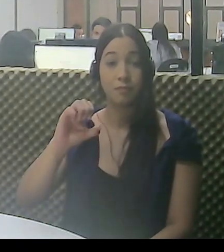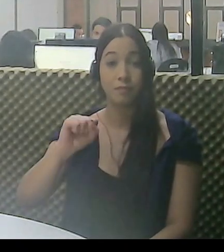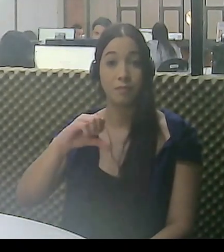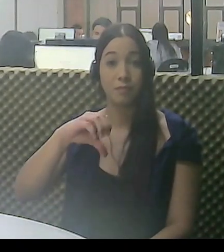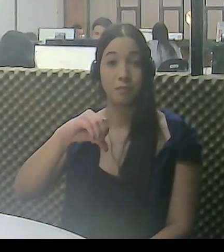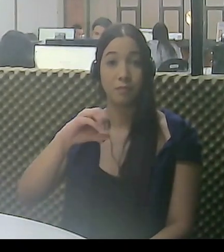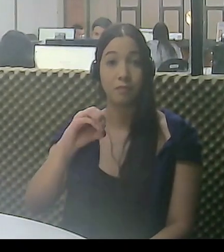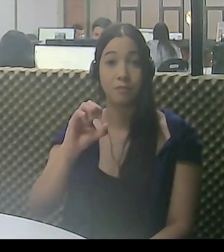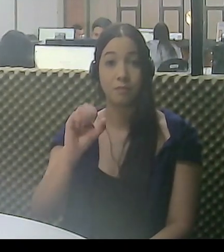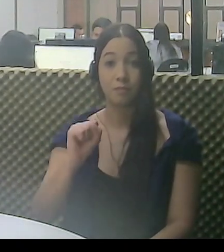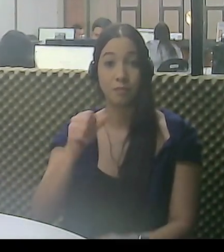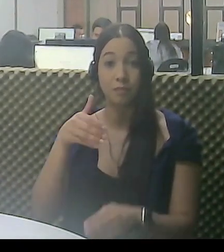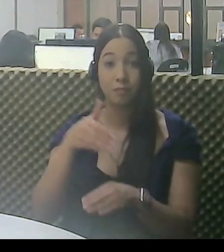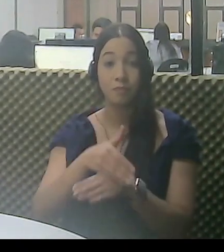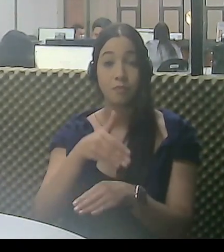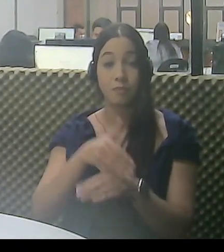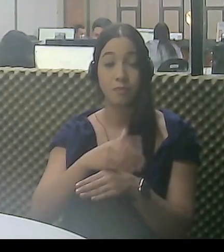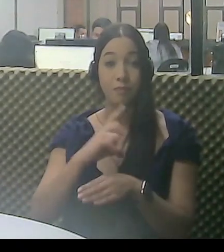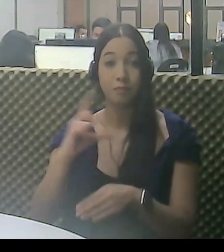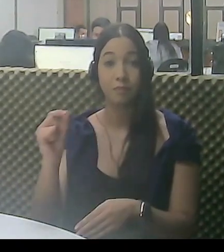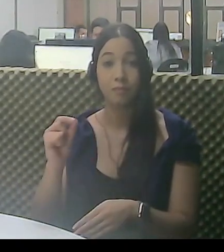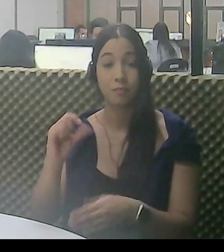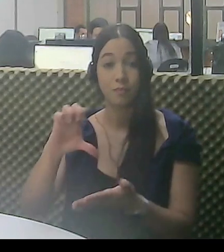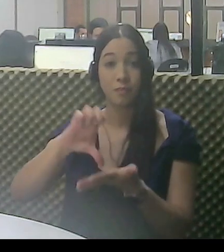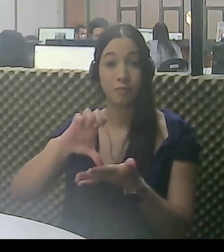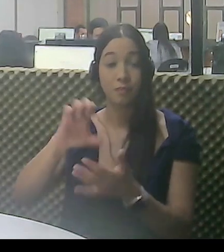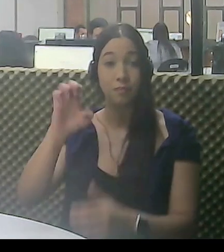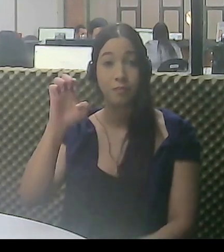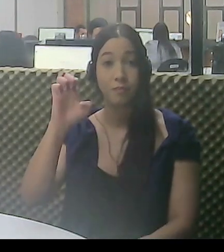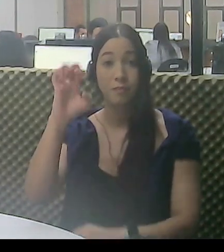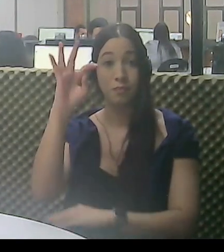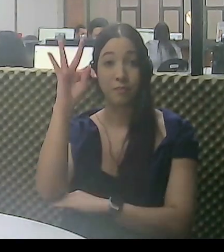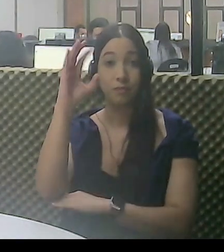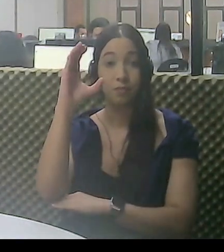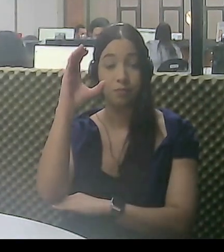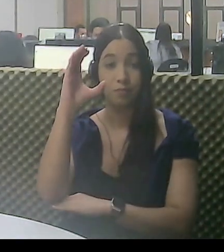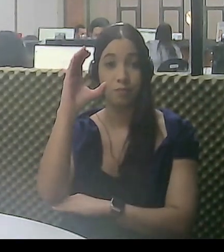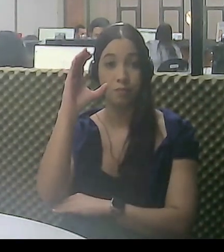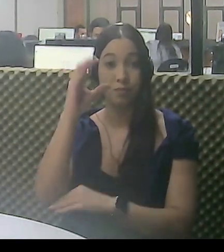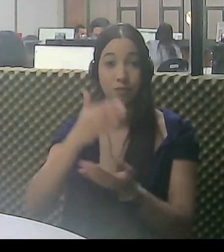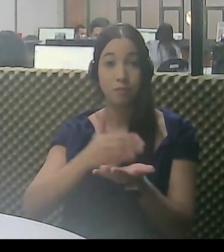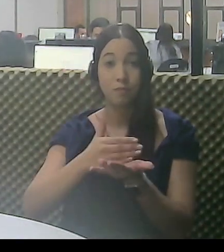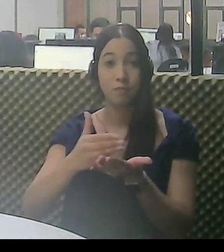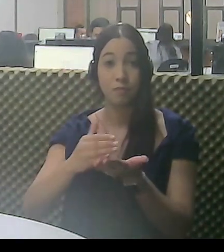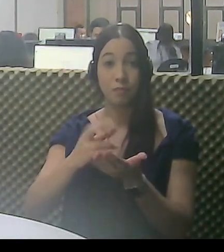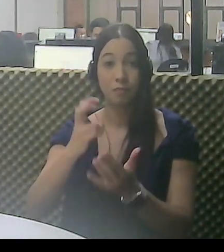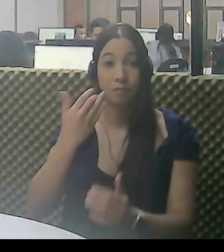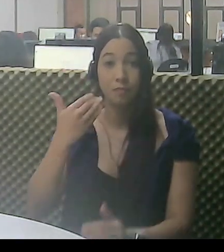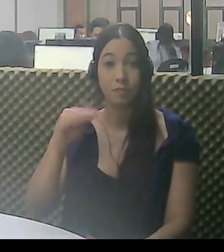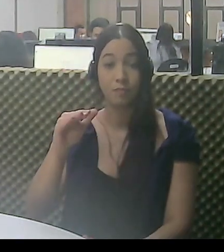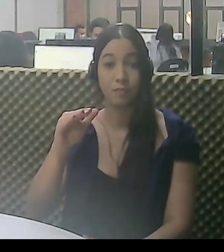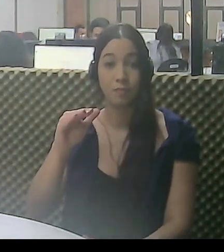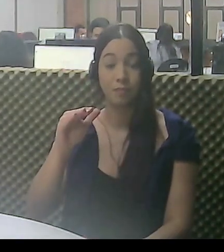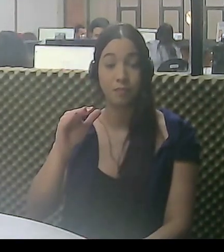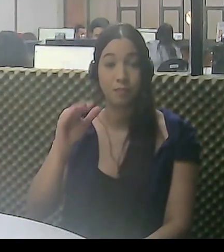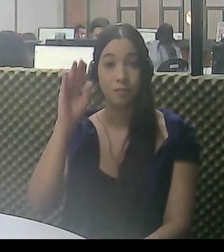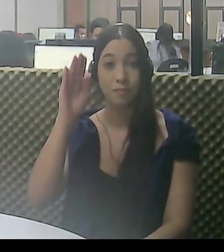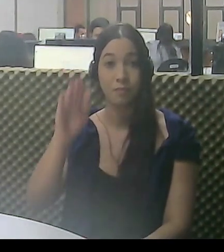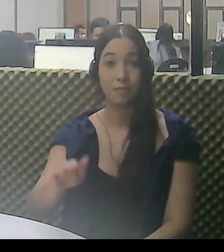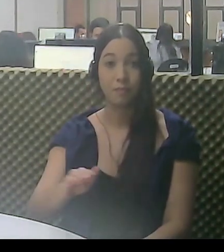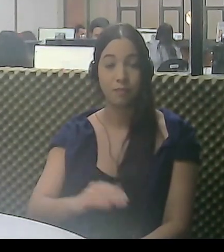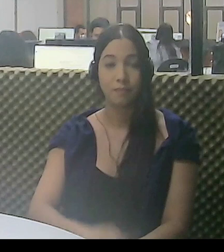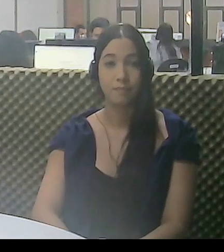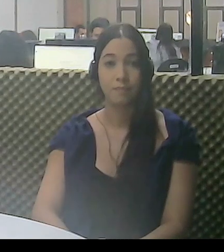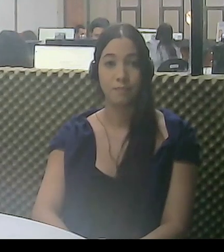S908, com embarque e desembarque na plataforma E, no Terminal Central, a partir das 5h35 da tarde. A